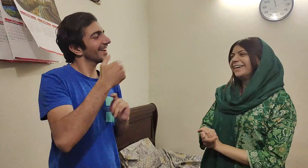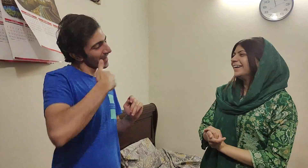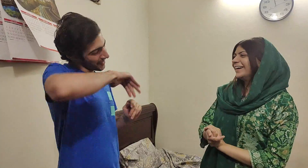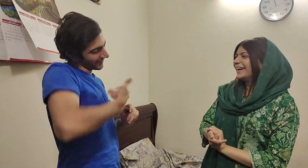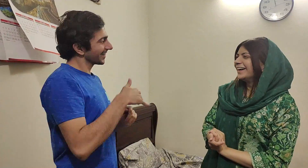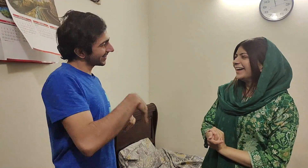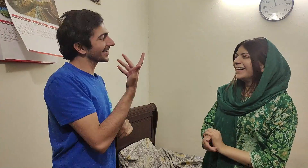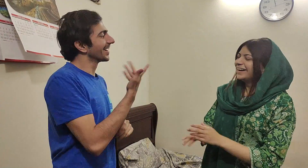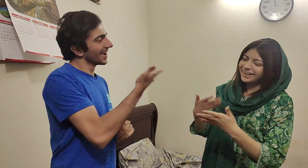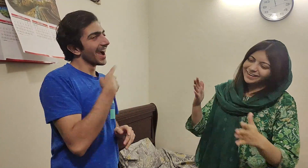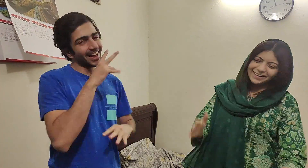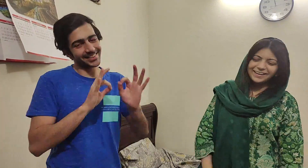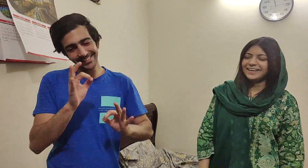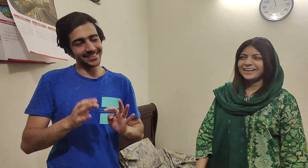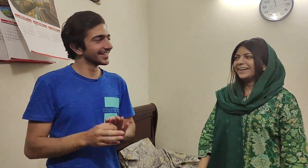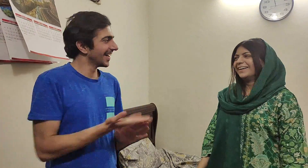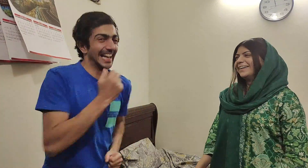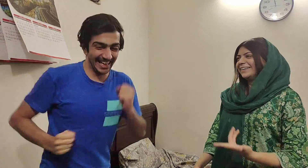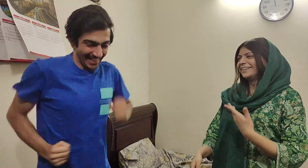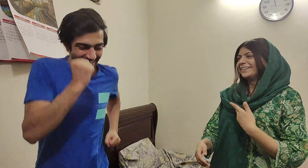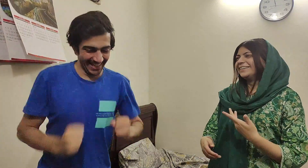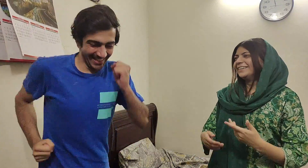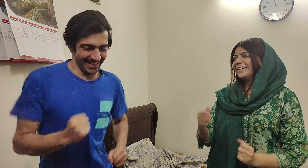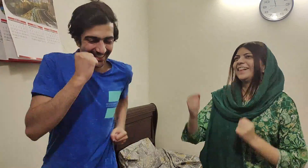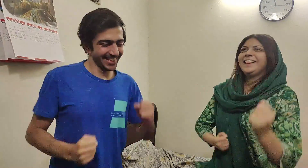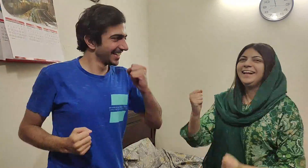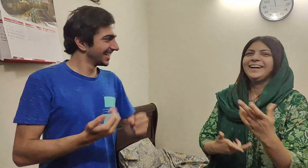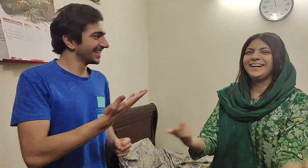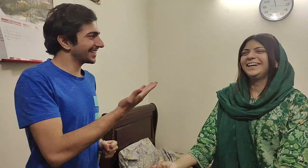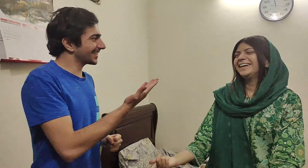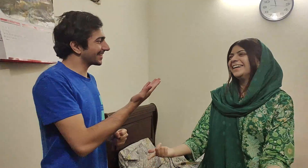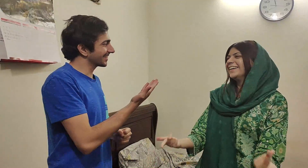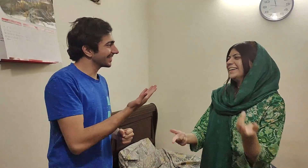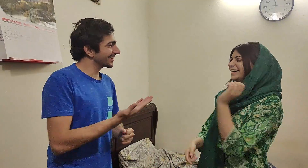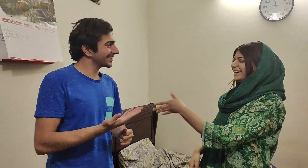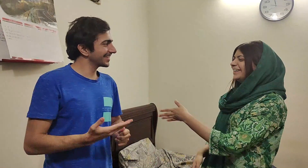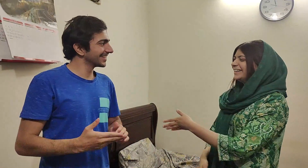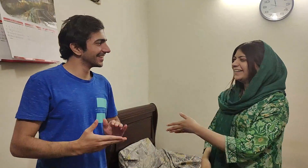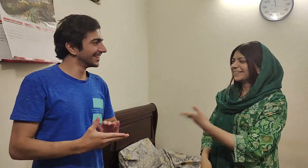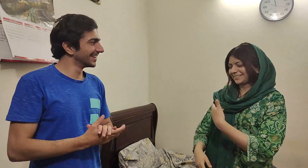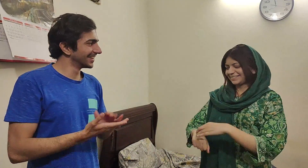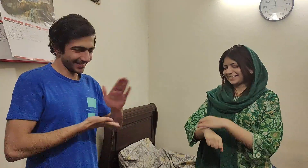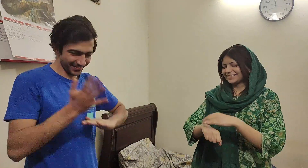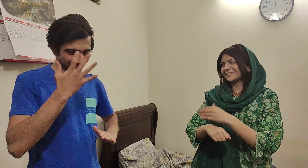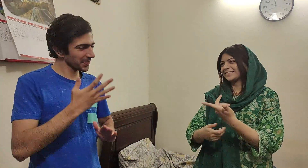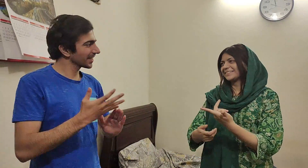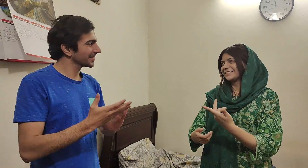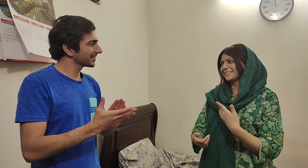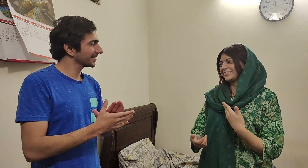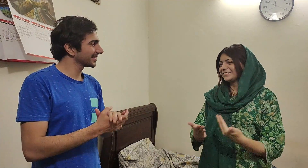हो, उस टाइम तुम्हें अपनी एलर्जीज याद नहीं आती। हाँ बिल्कुल ऐसा ही है। क्या क्या जॉगिंग कर रहे हो, छोड़ो। खैर, मैंने चूड़ियाँ